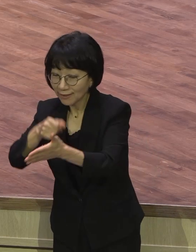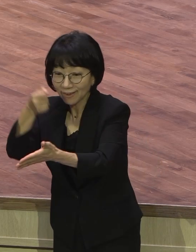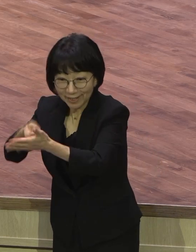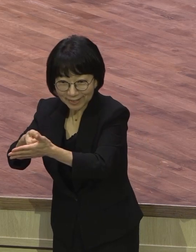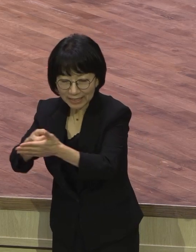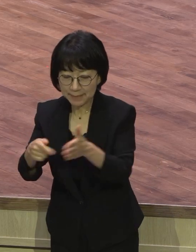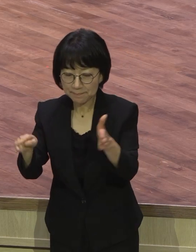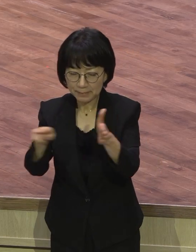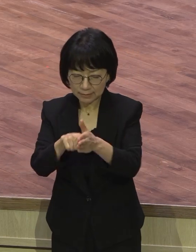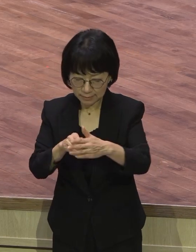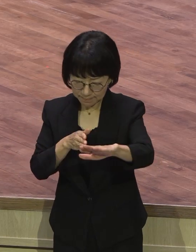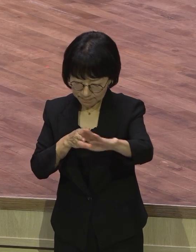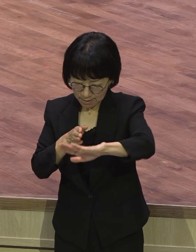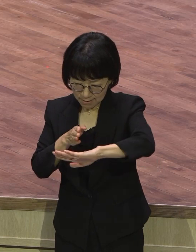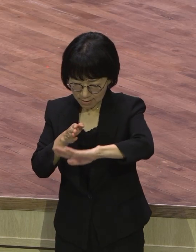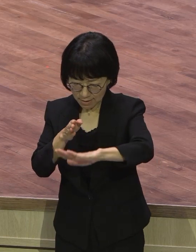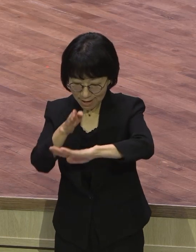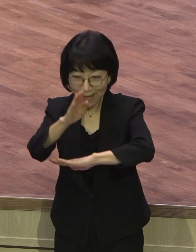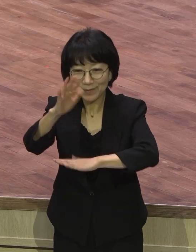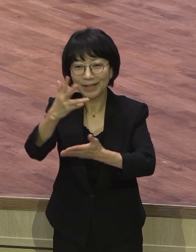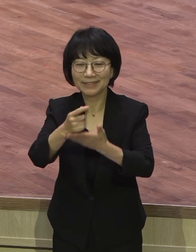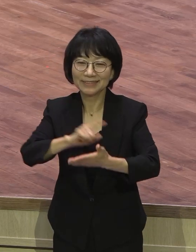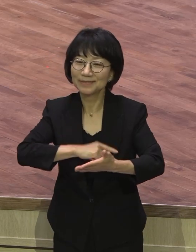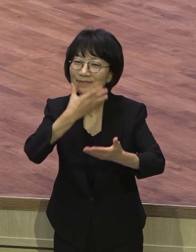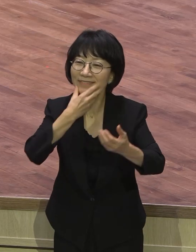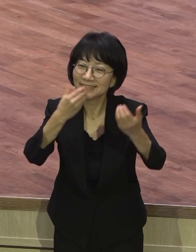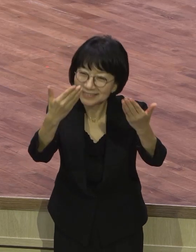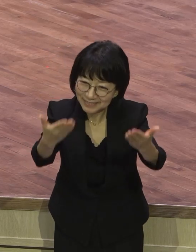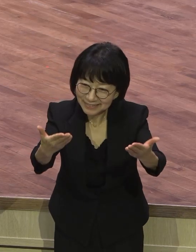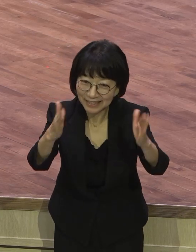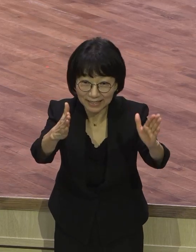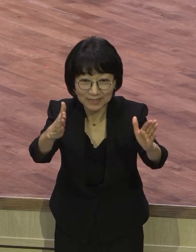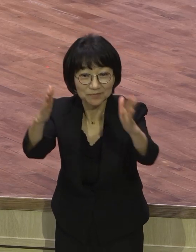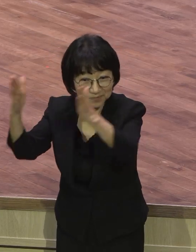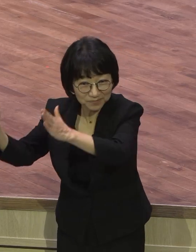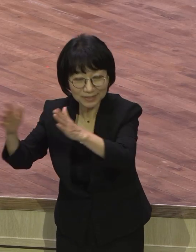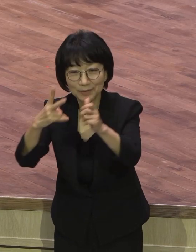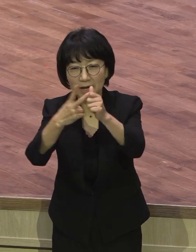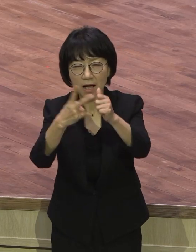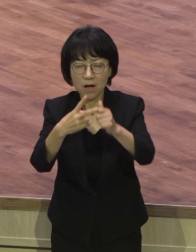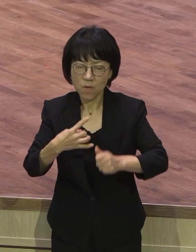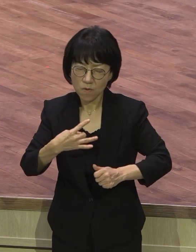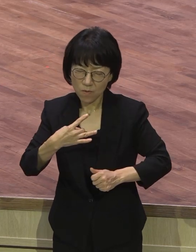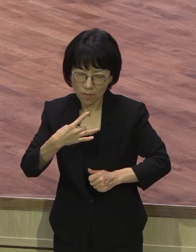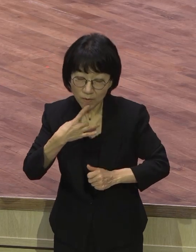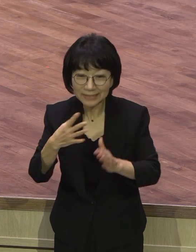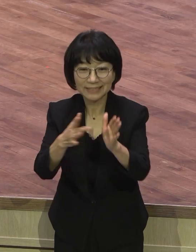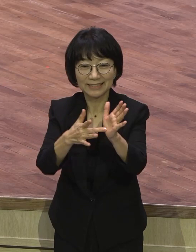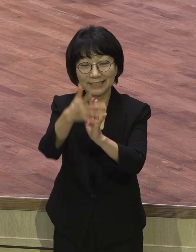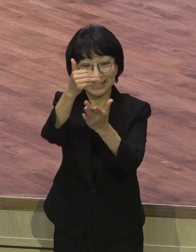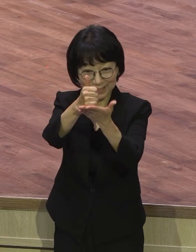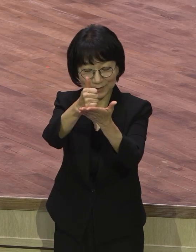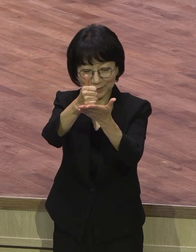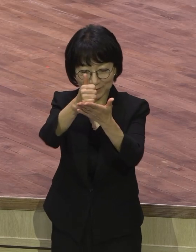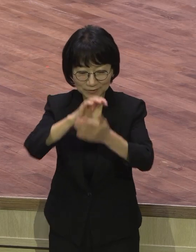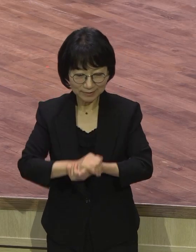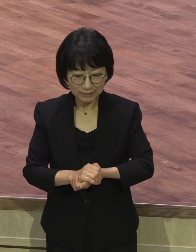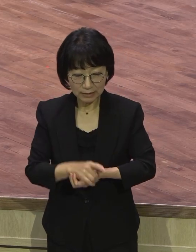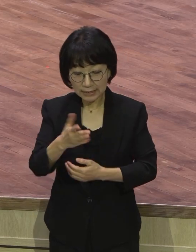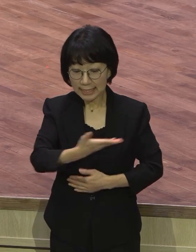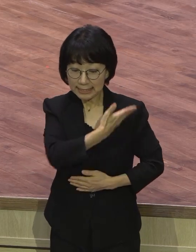이루는 그런 삶 속으로 들어가시기를 재물으로 축복합니다 두 번째로 오징이었습니다 25절로 27절입니다